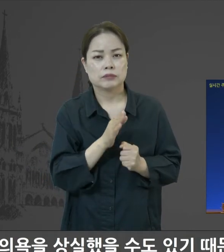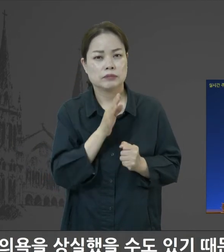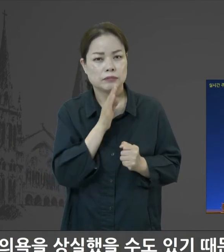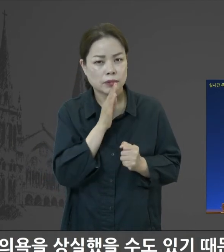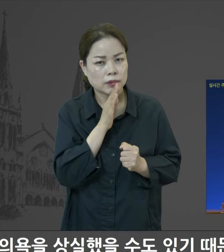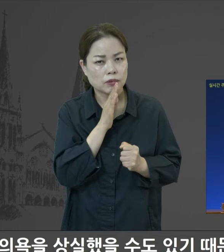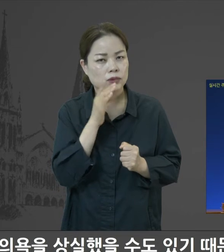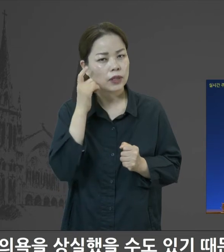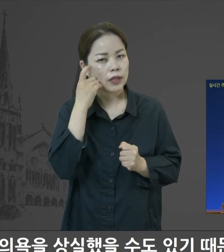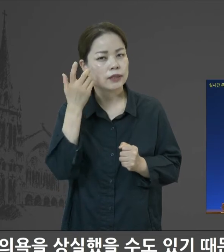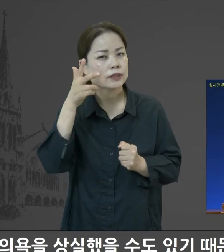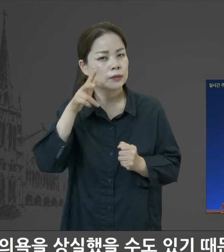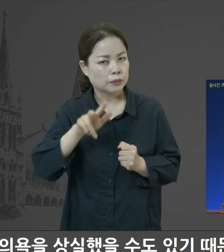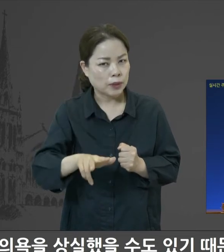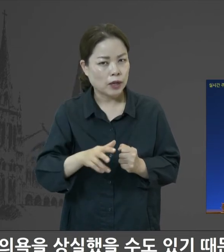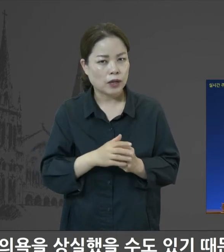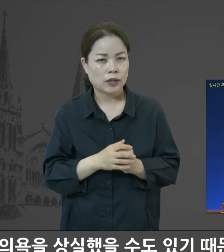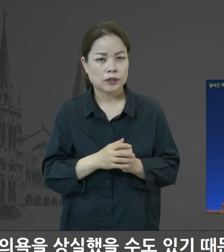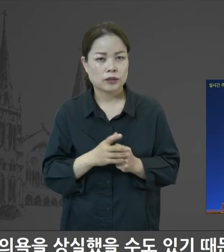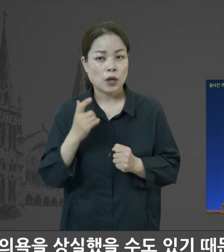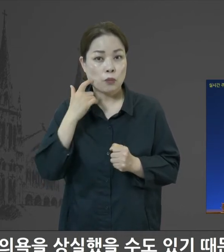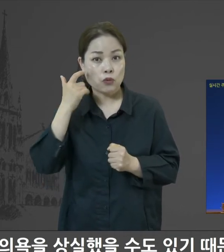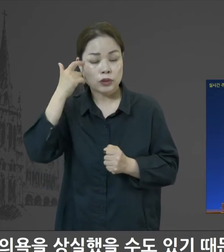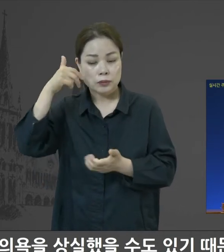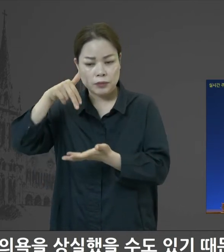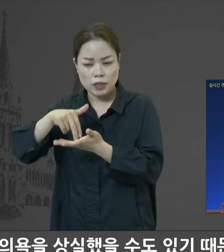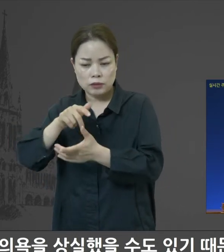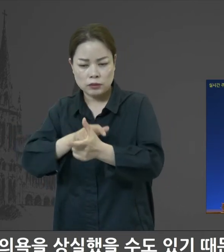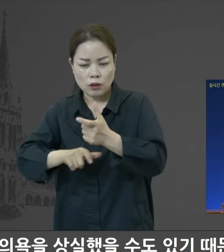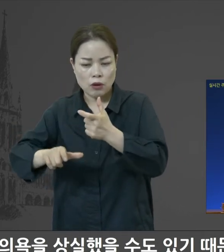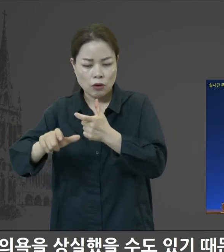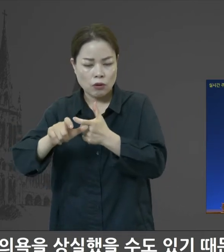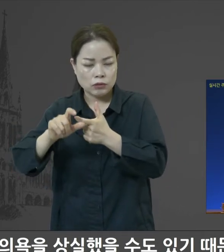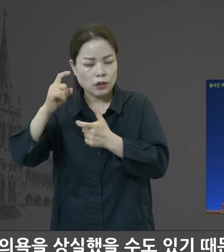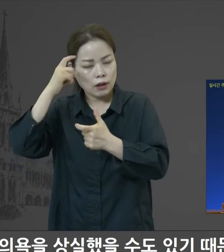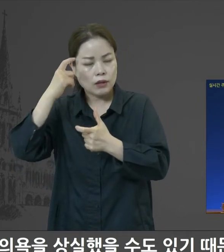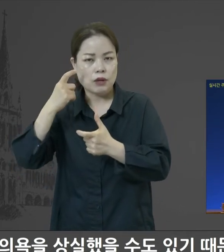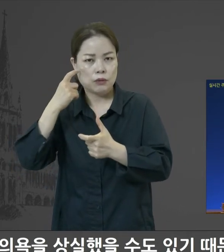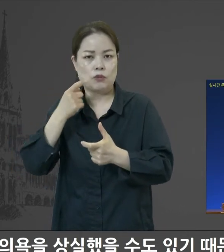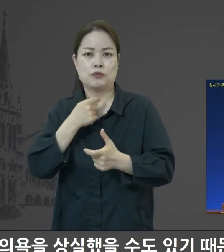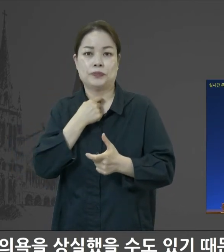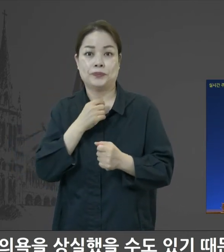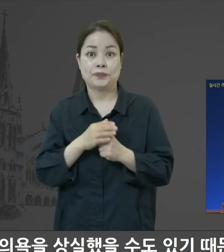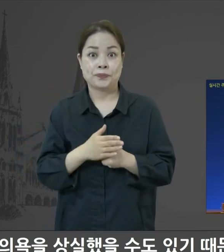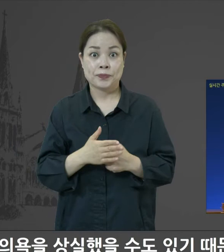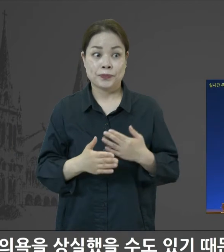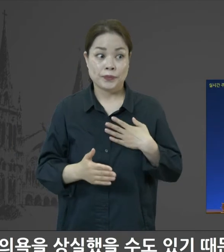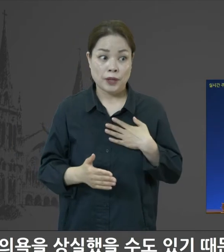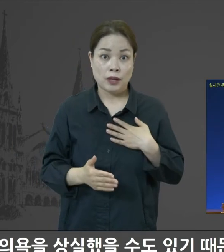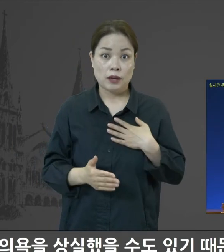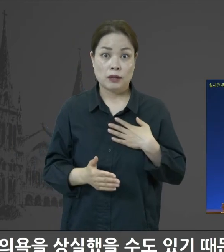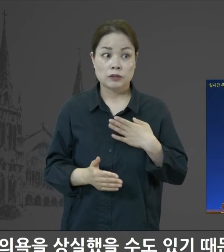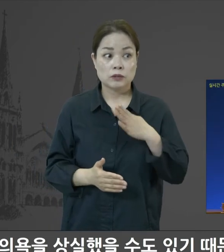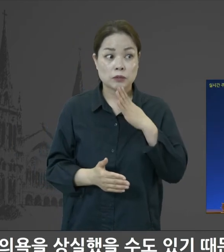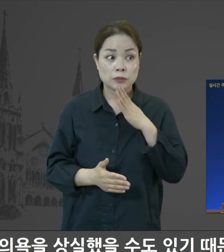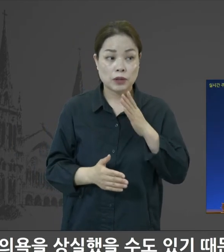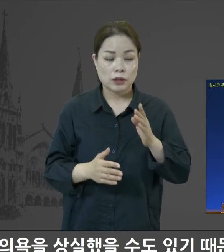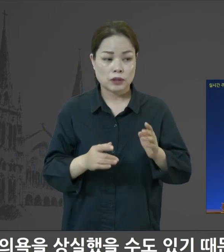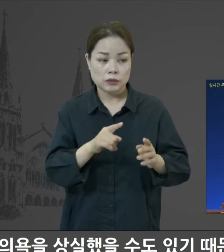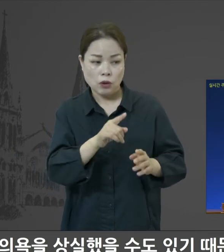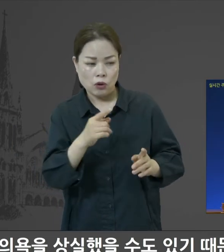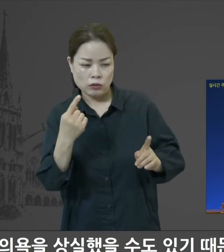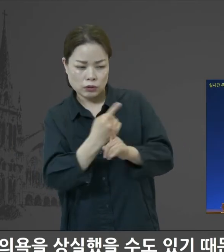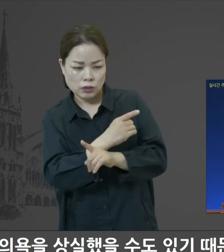생각합니다. 그러나 저는 좀 더 추가적으로 다르게 생각해 보고 싶습니다. 내가 정말 낫고자